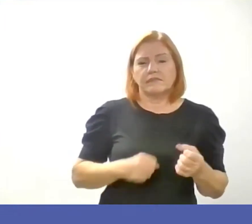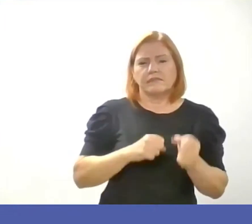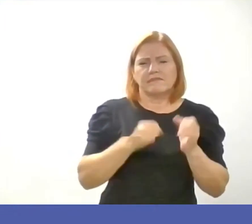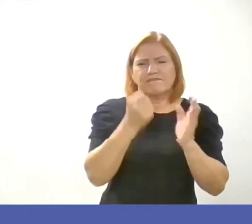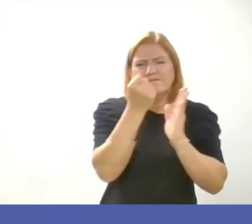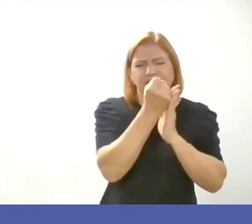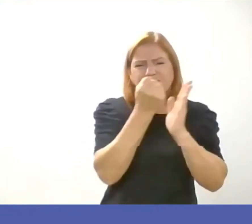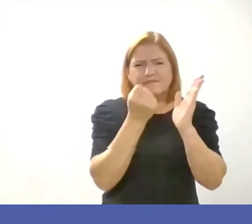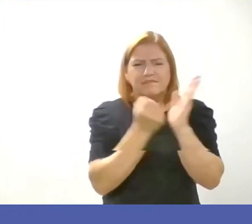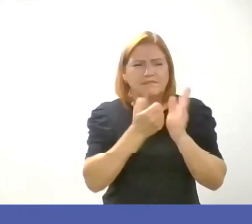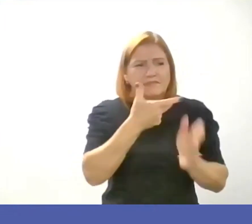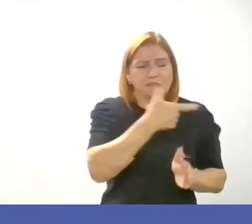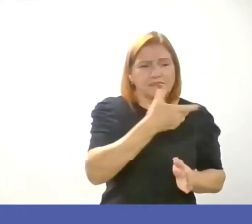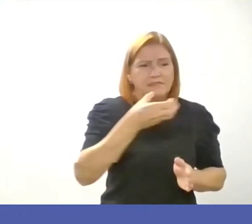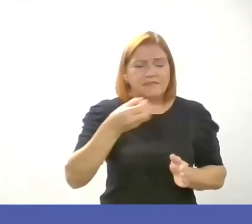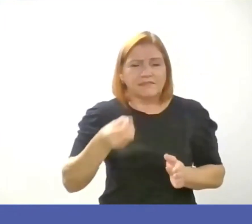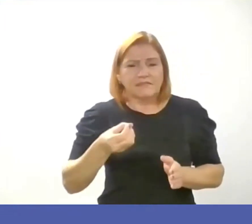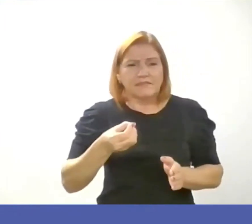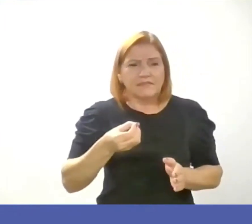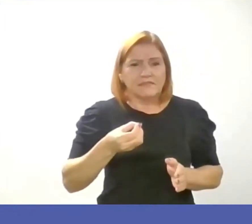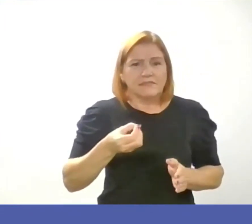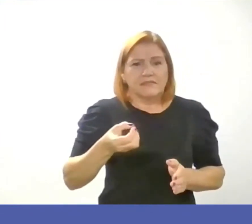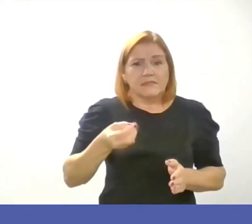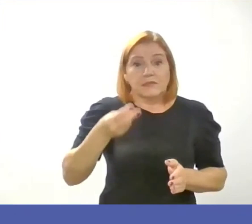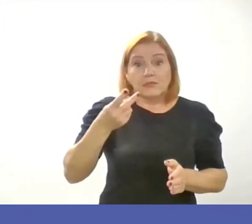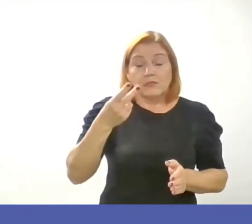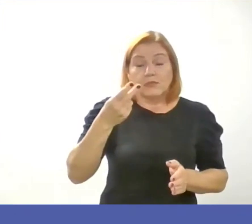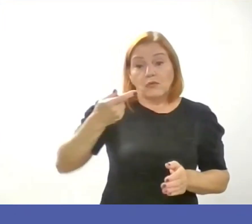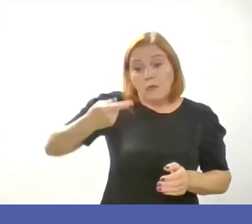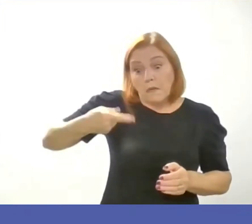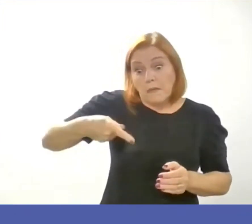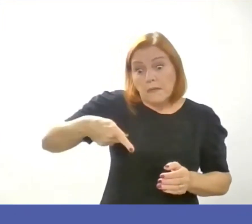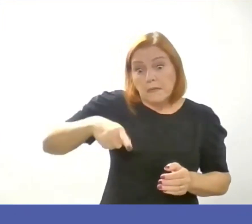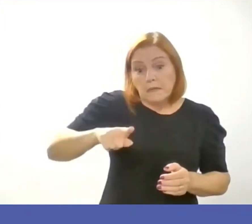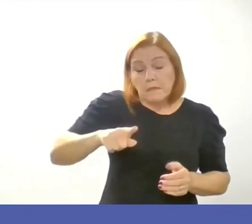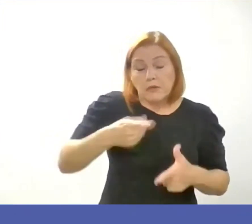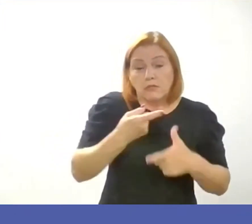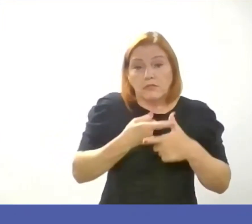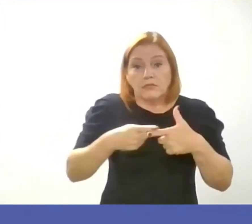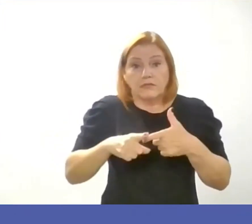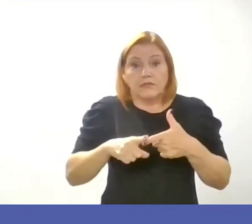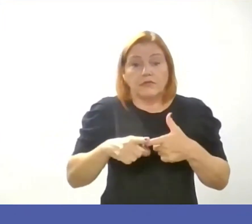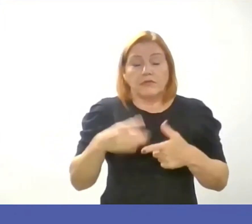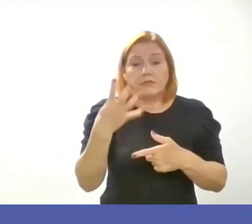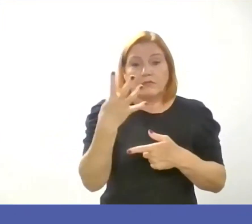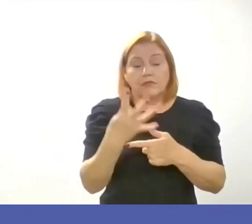igreja, dividir por 4, vai dar quantos?